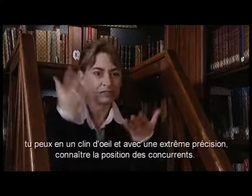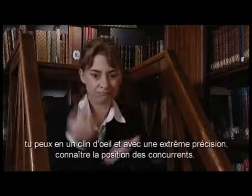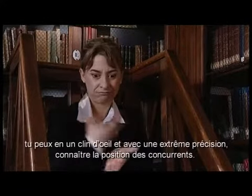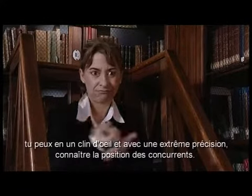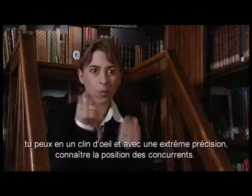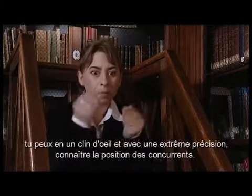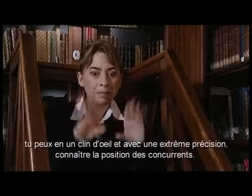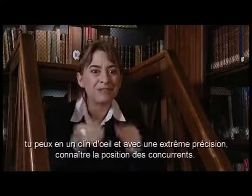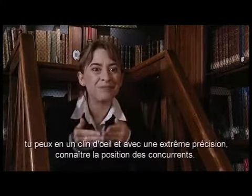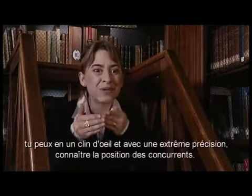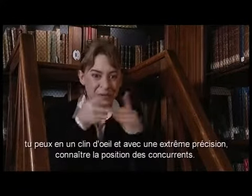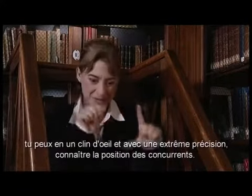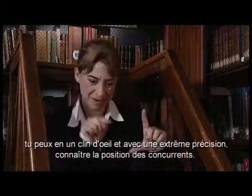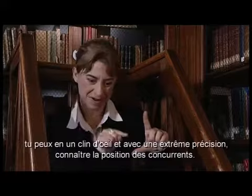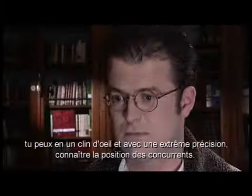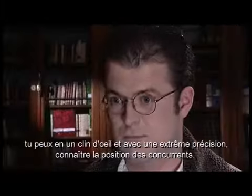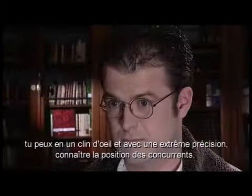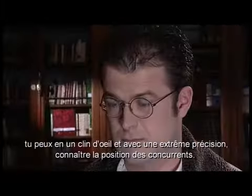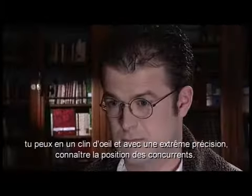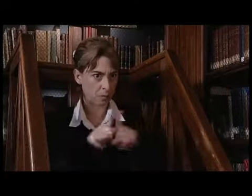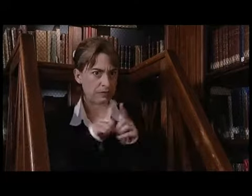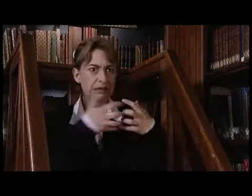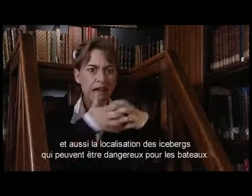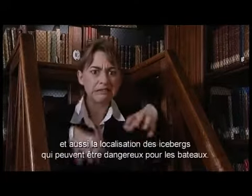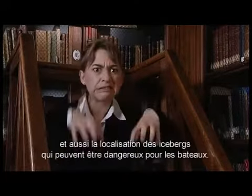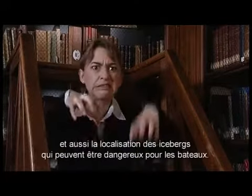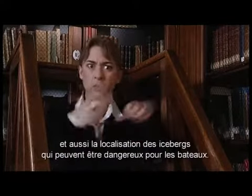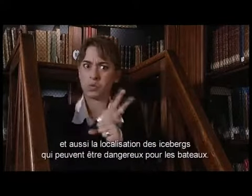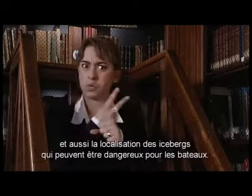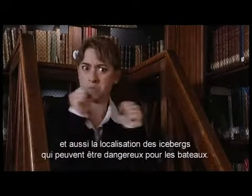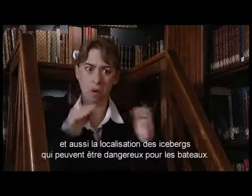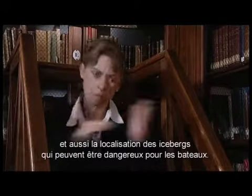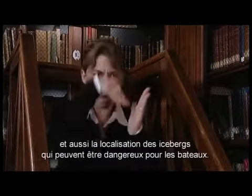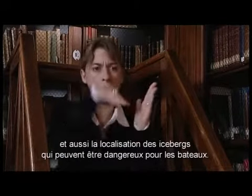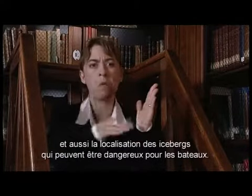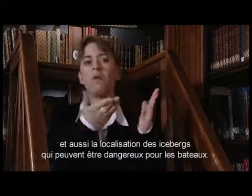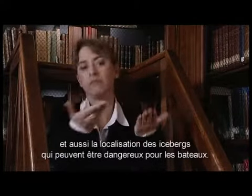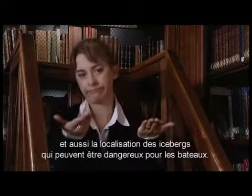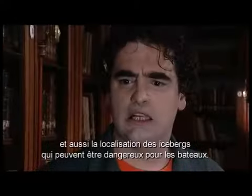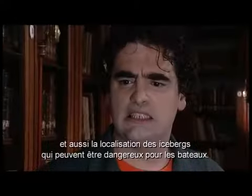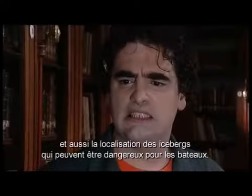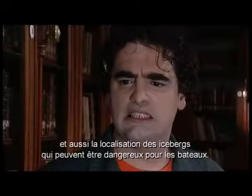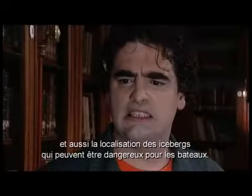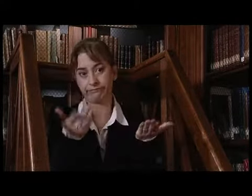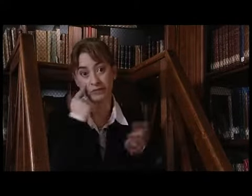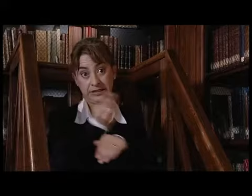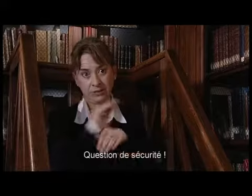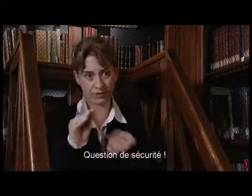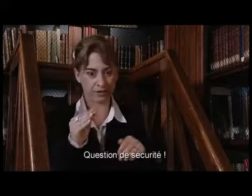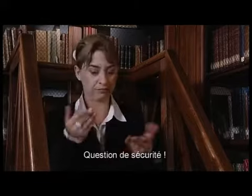avec une extrême précision connaître la position des concurrents. Et aussi la localisation des icebergs qui peuvent être dangereux pour les bateaux. Question de